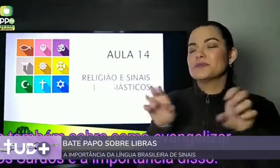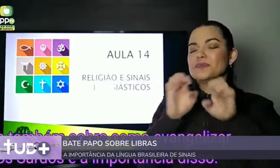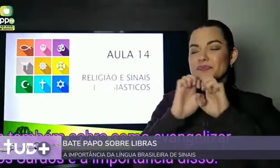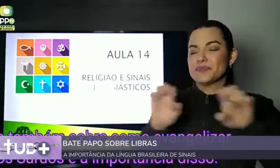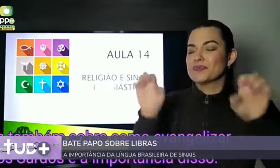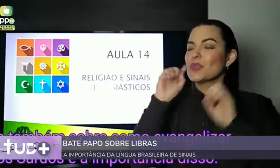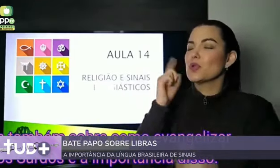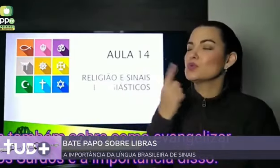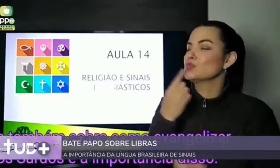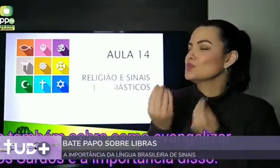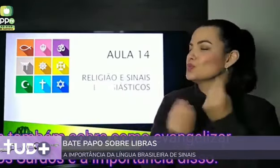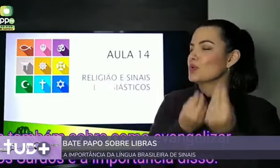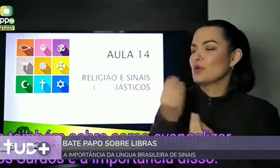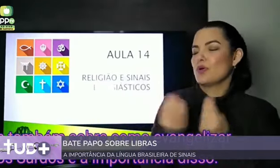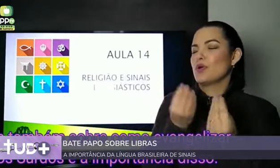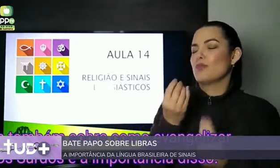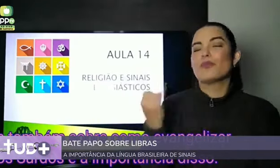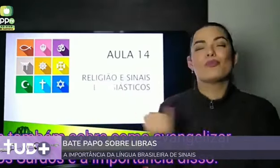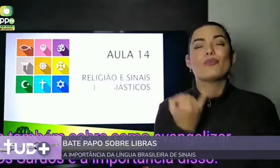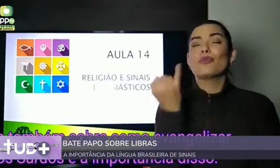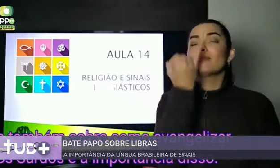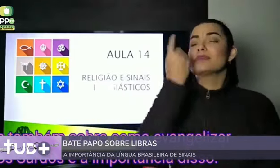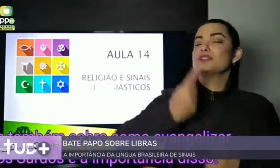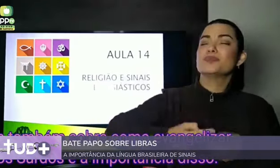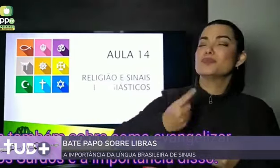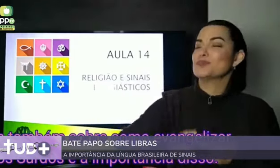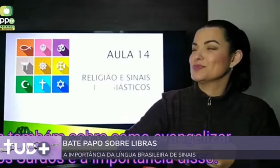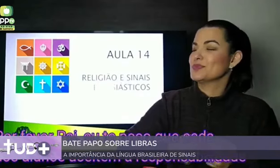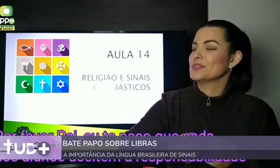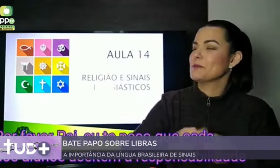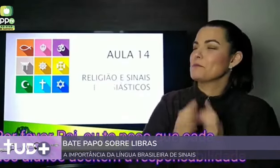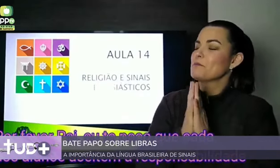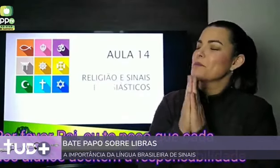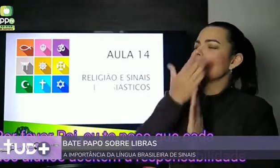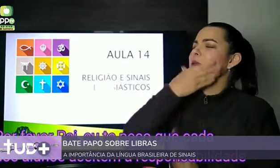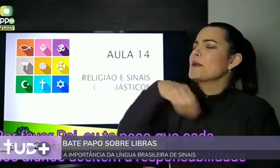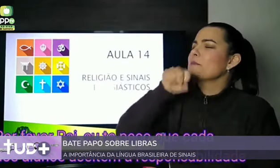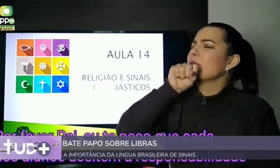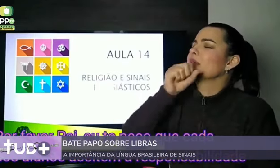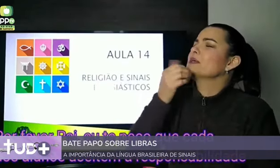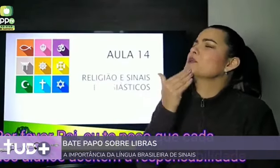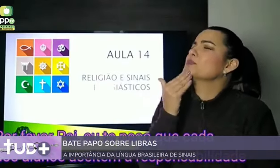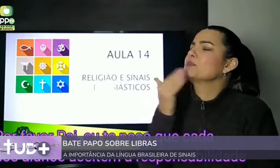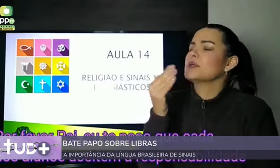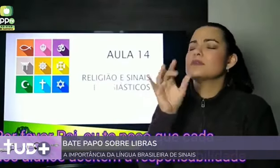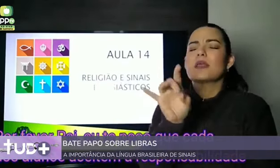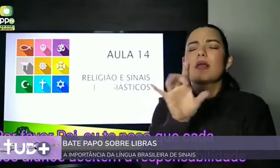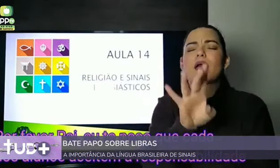curso, ele não dá uma fluência necessária para ser um intérprete de Libras na igreja, mas ele dá